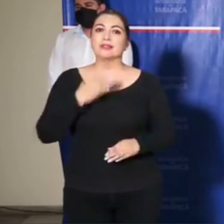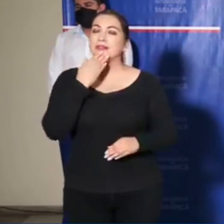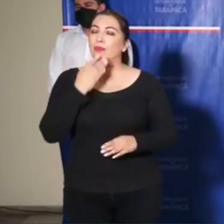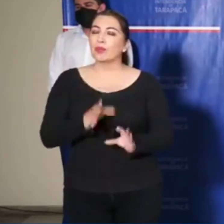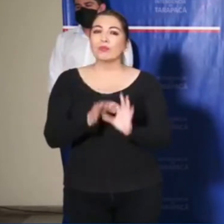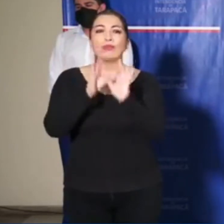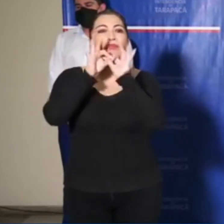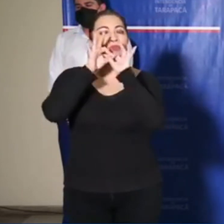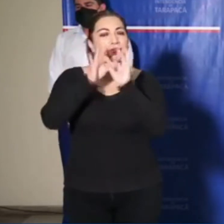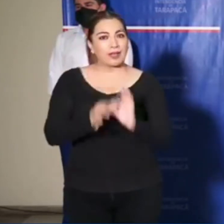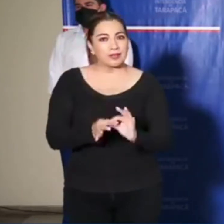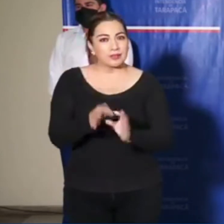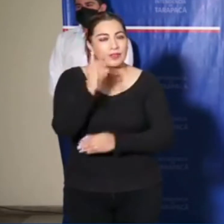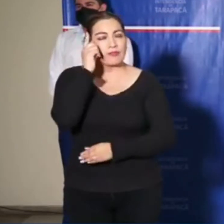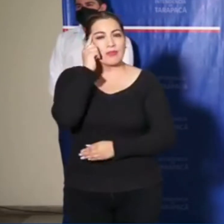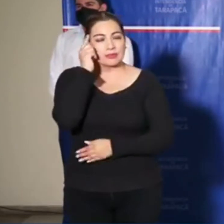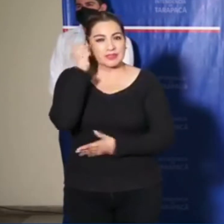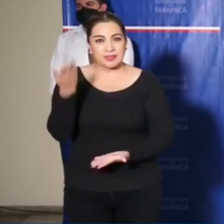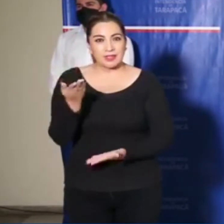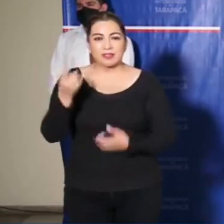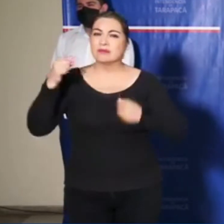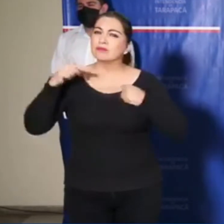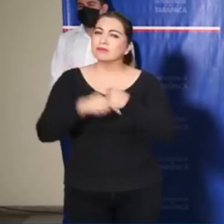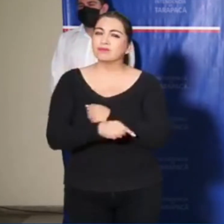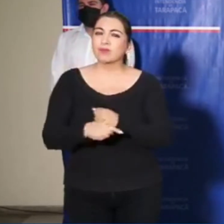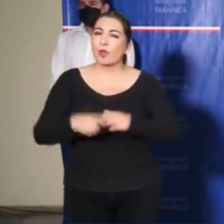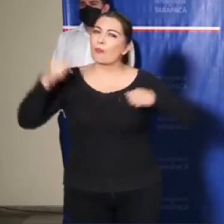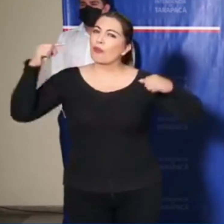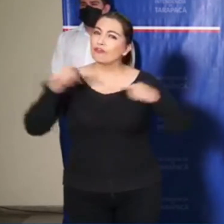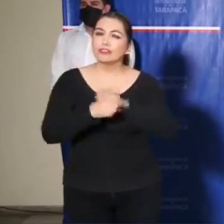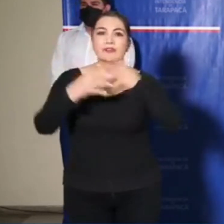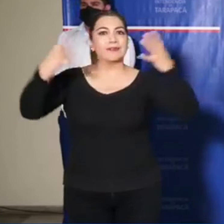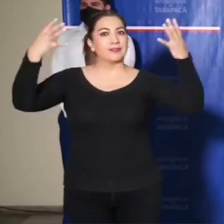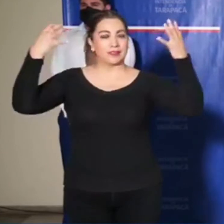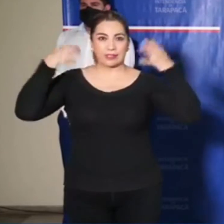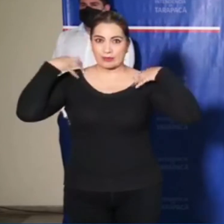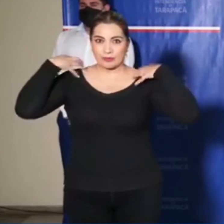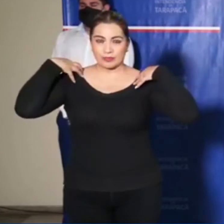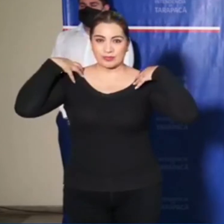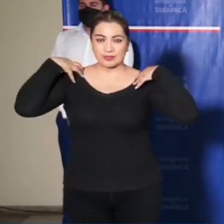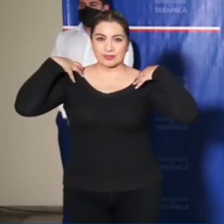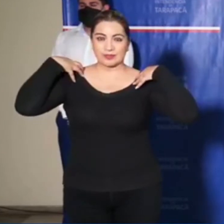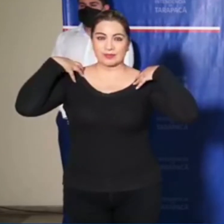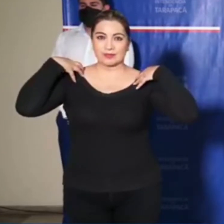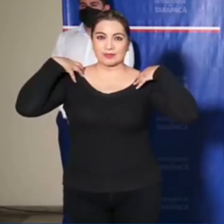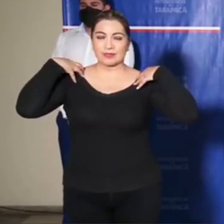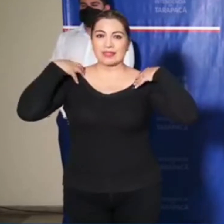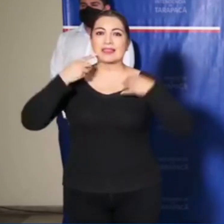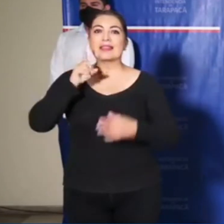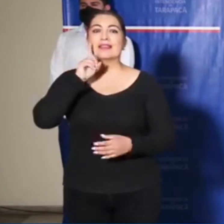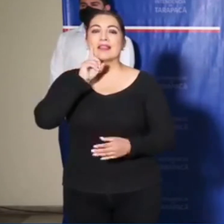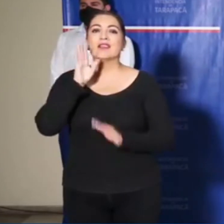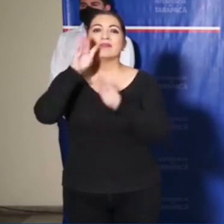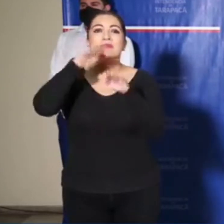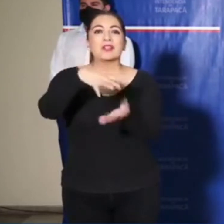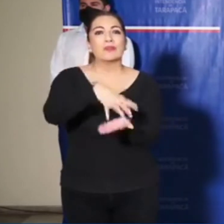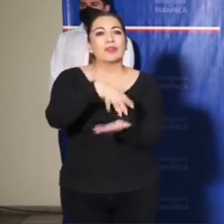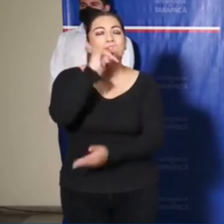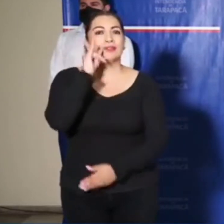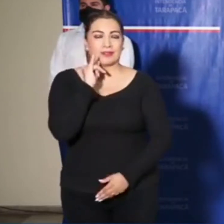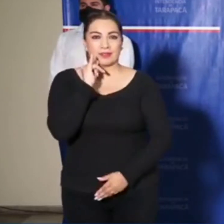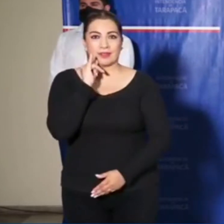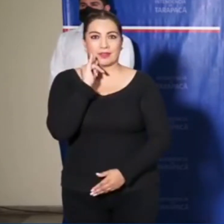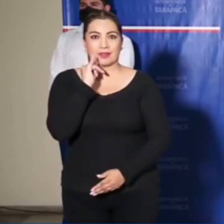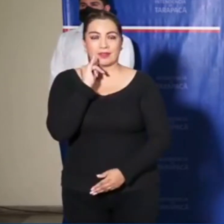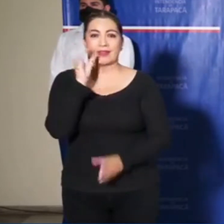profunda reflexión, la profunda responsabilidad en que han tenido con nuestra región y con todos los integrantes